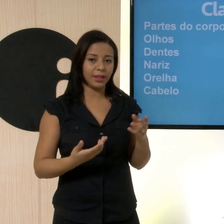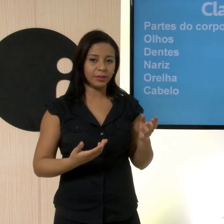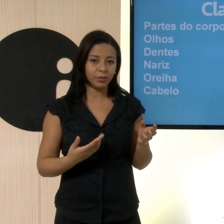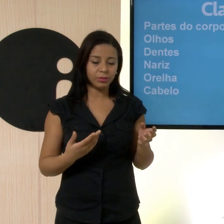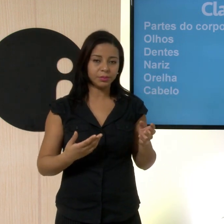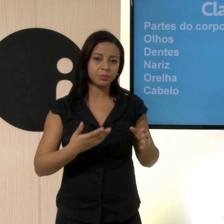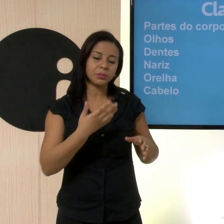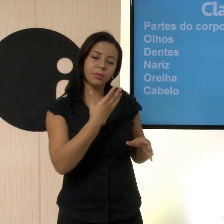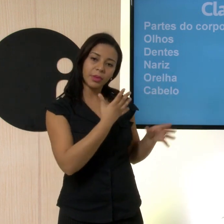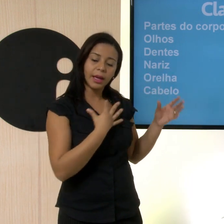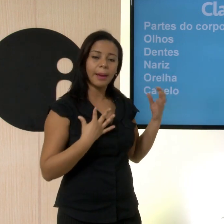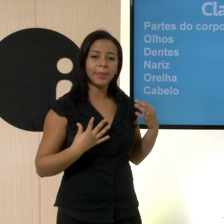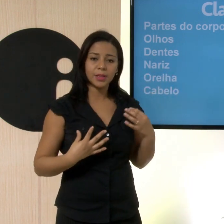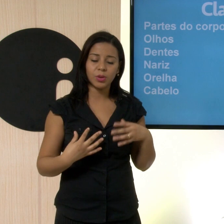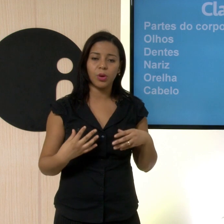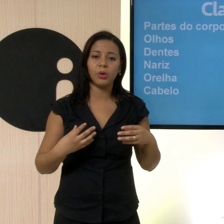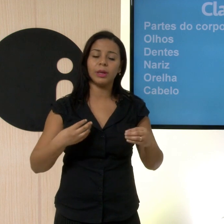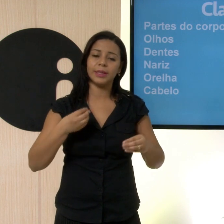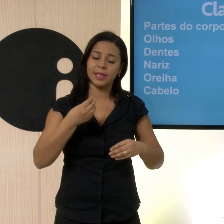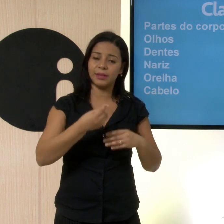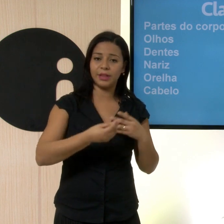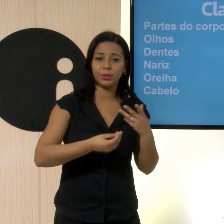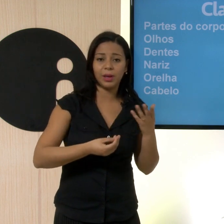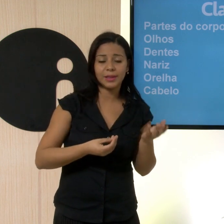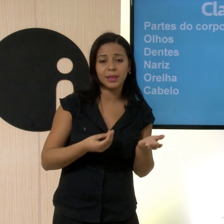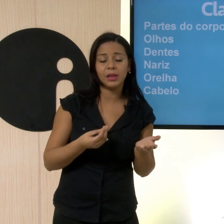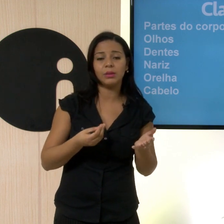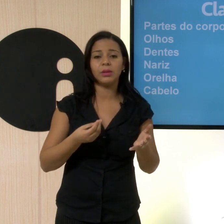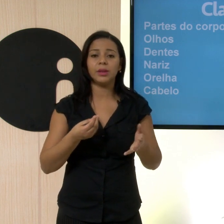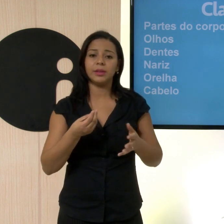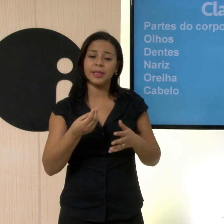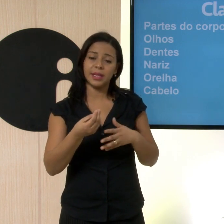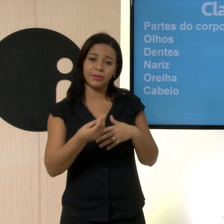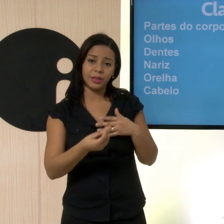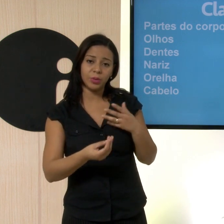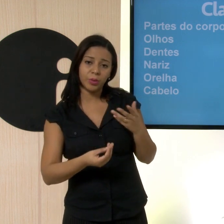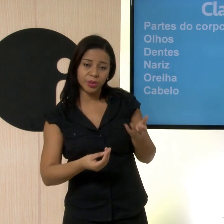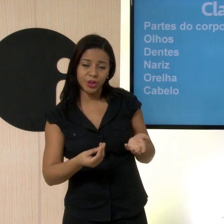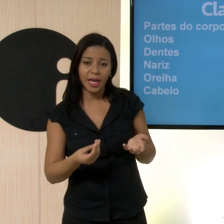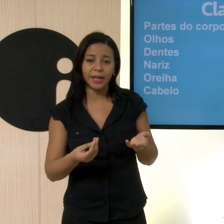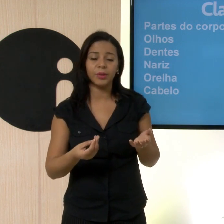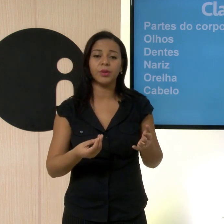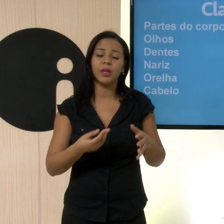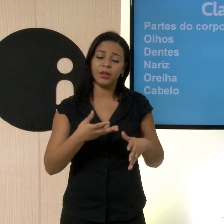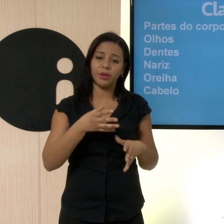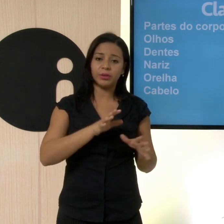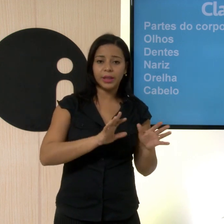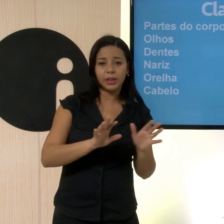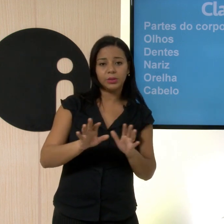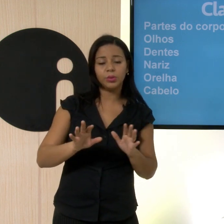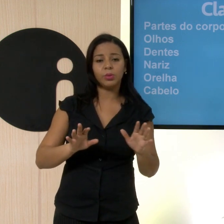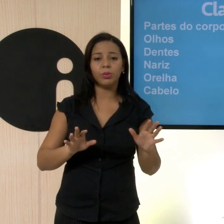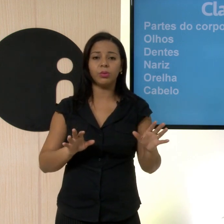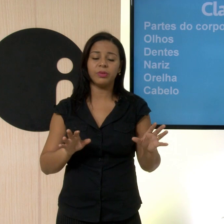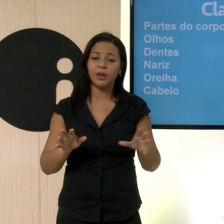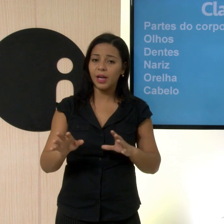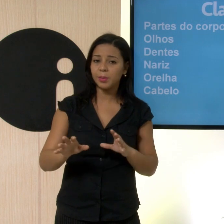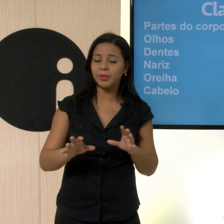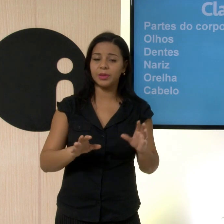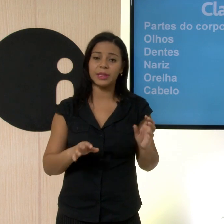descrevendo a pessoa, descrevendo a ação, descrevendo o objeto, eu vou alterando o verbo, fazendo